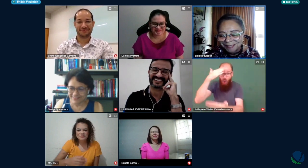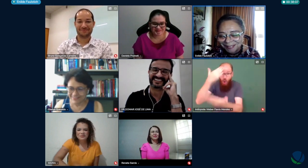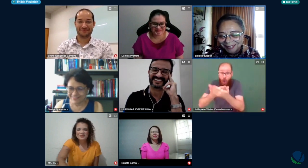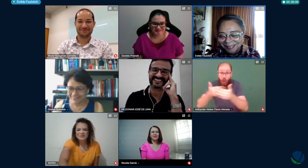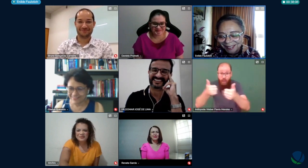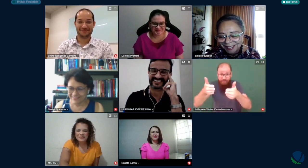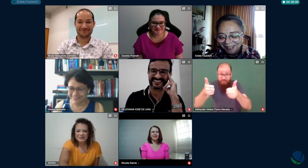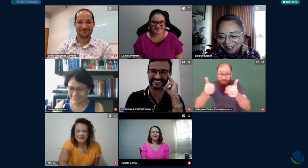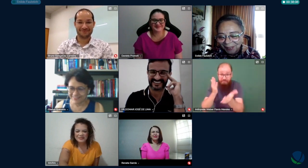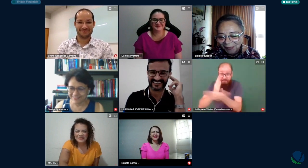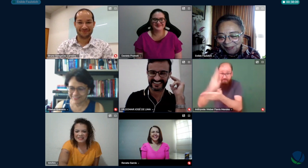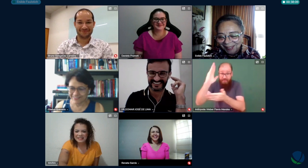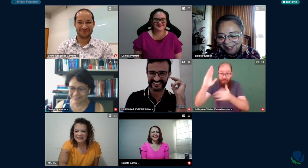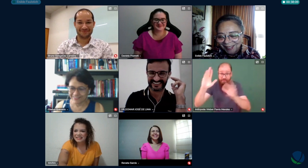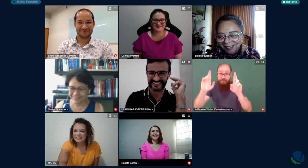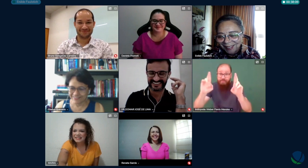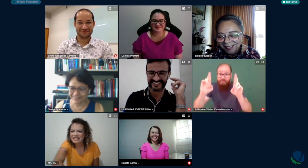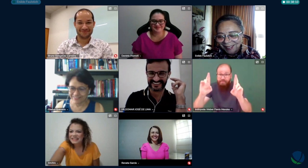Renata?